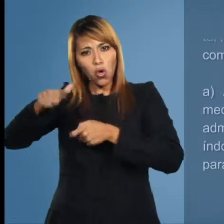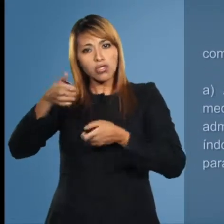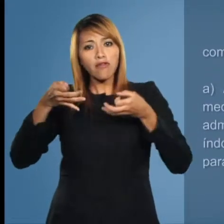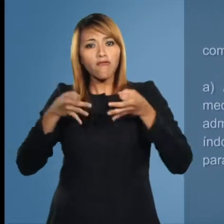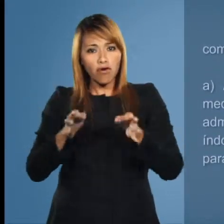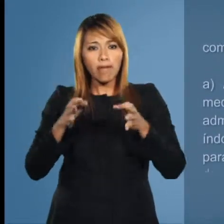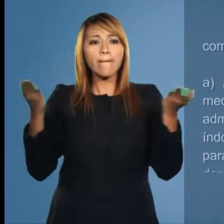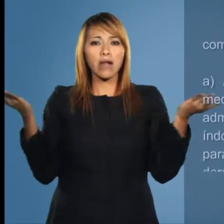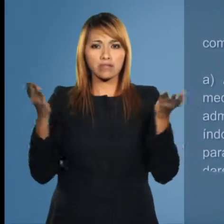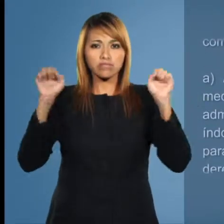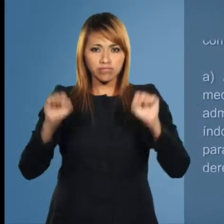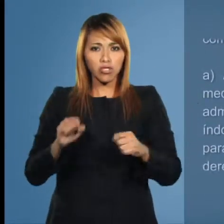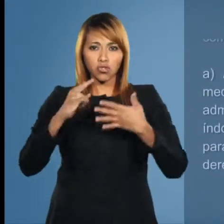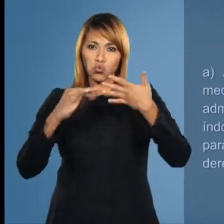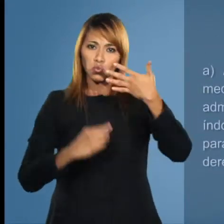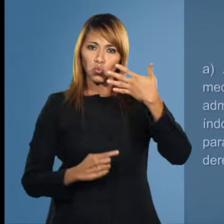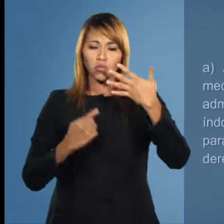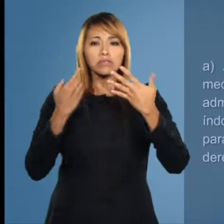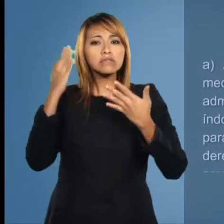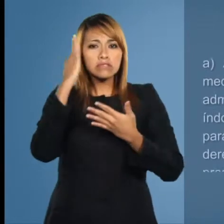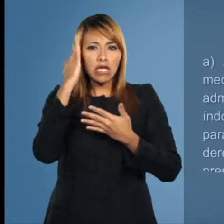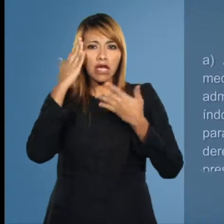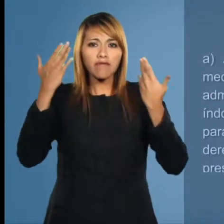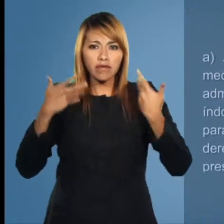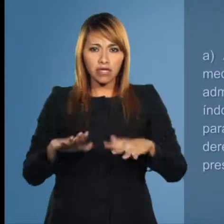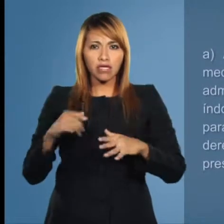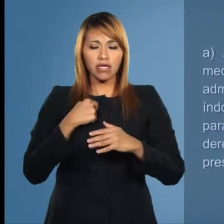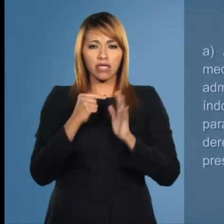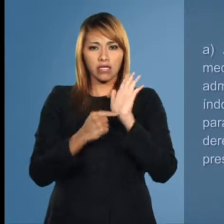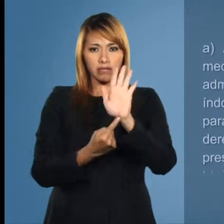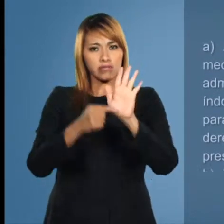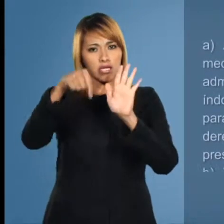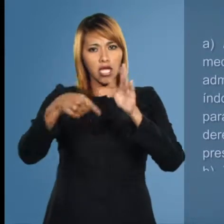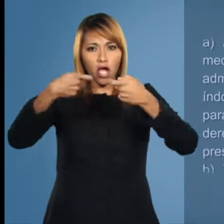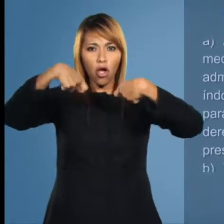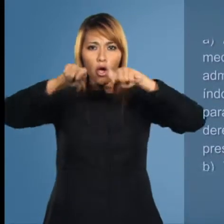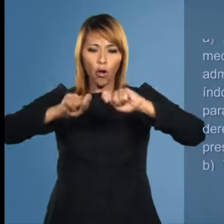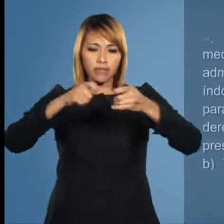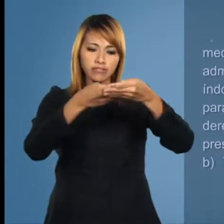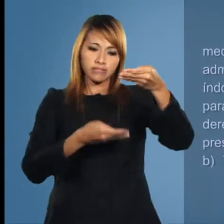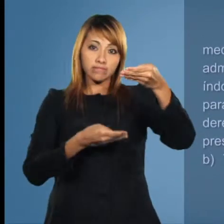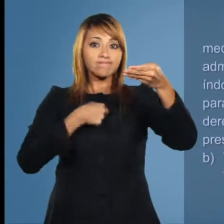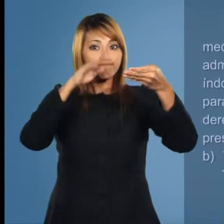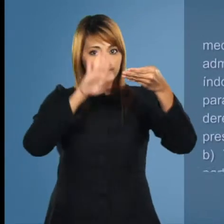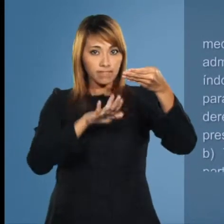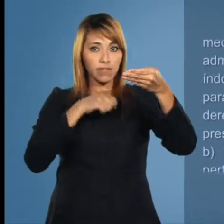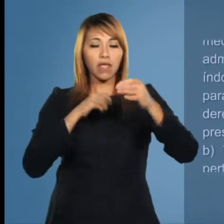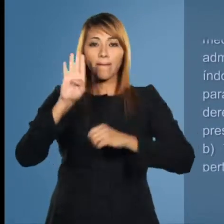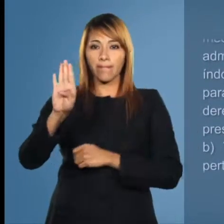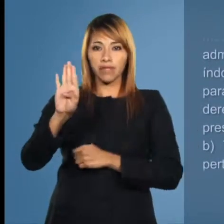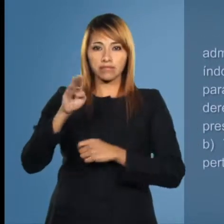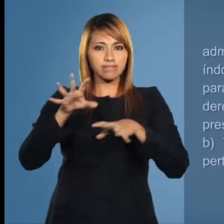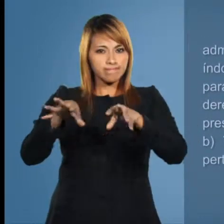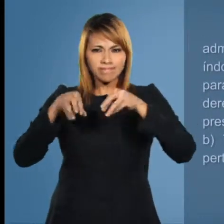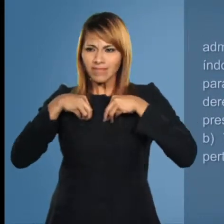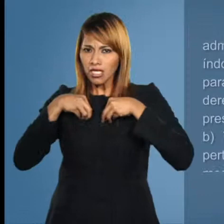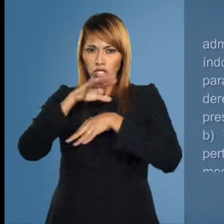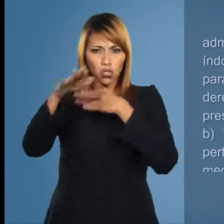hacer efectivos los derechos reconocidos en la presente Convención. B. Tomar todas las medidas